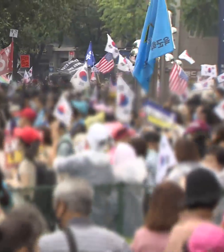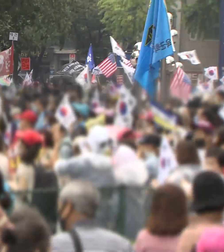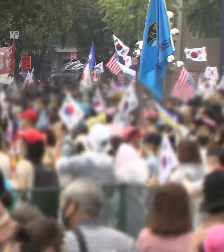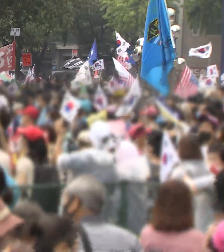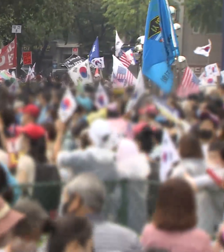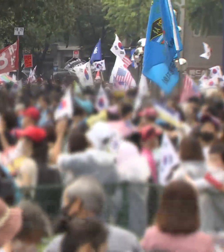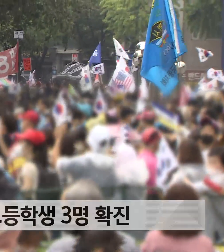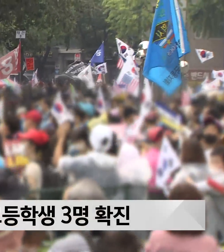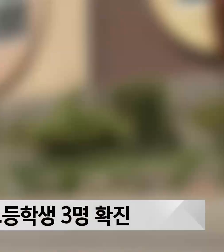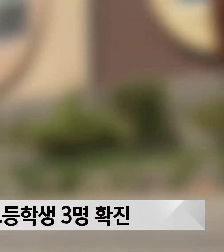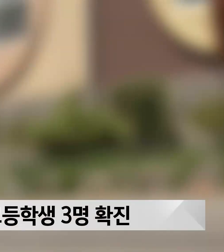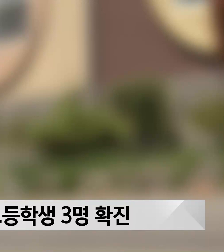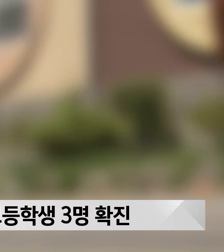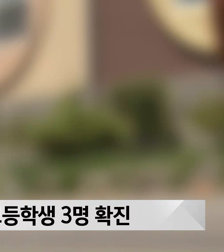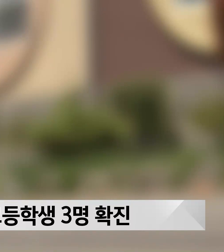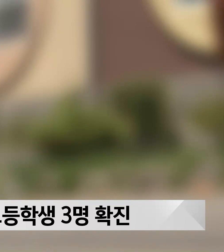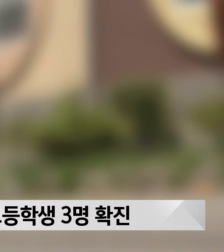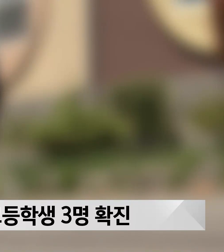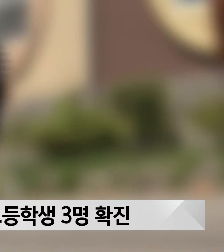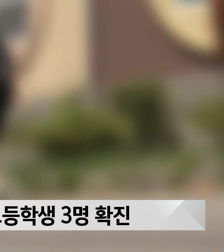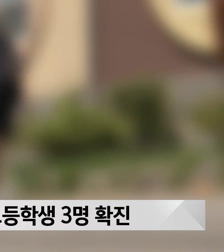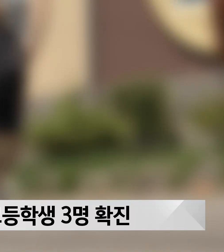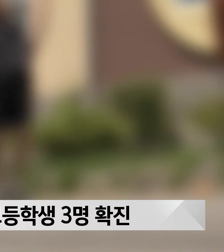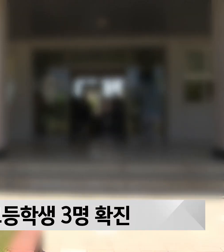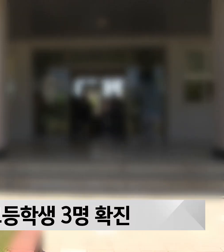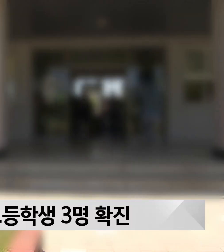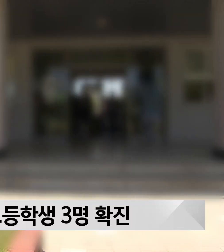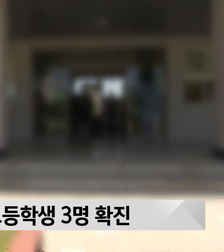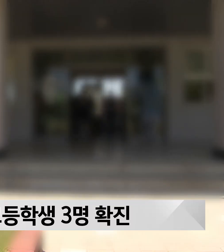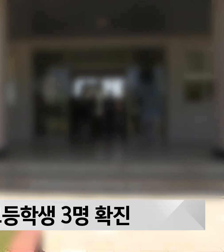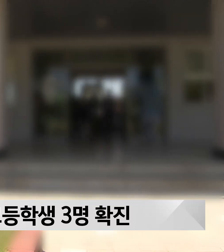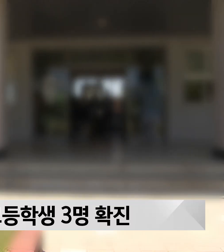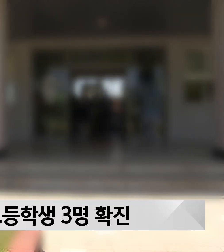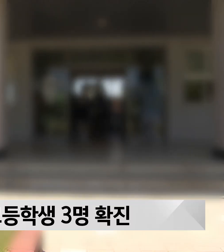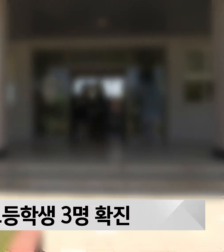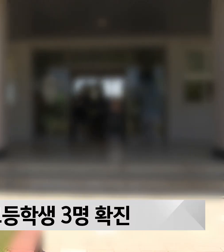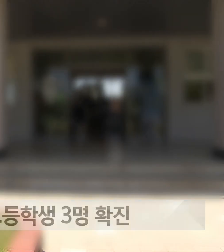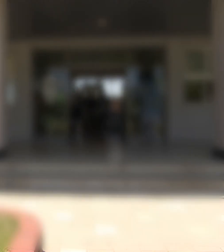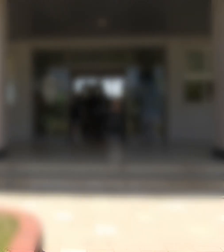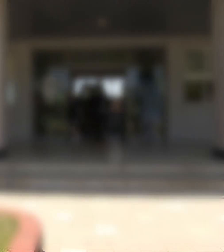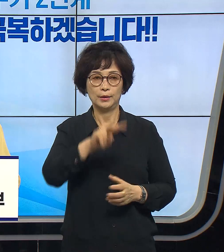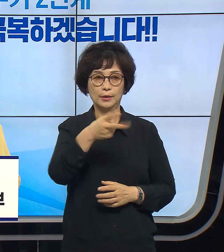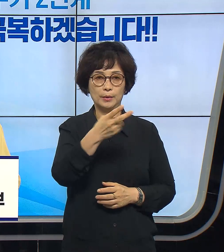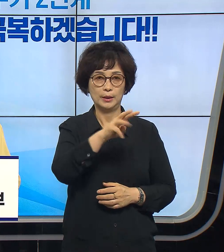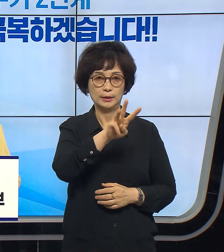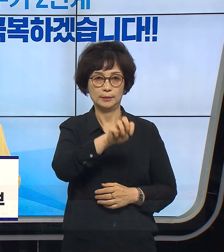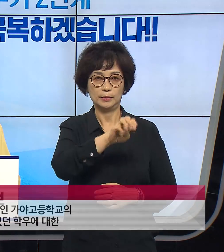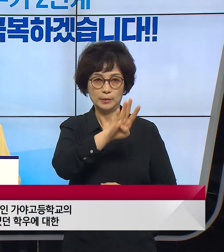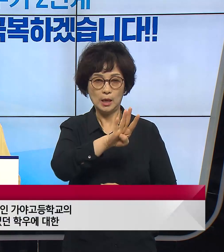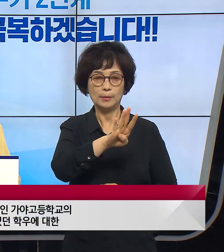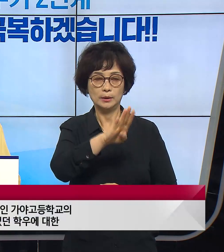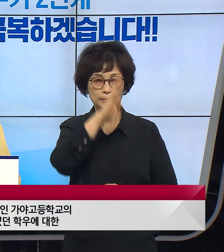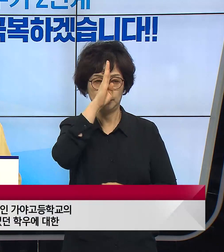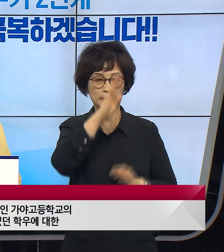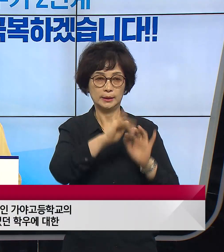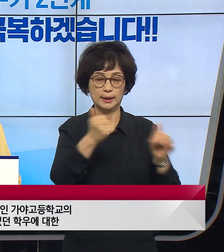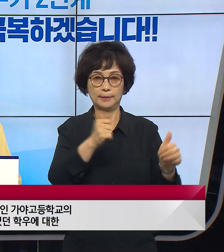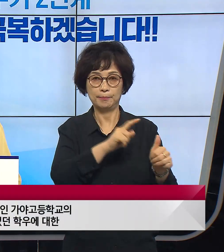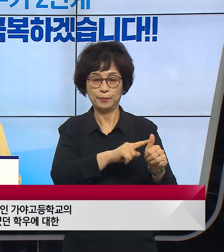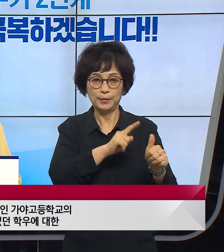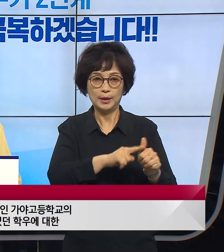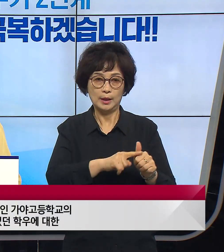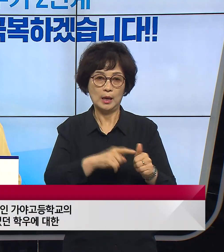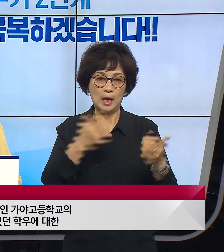있습니다. 이런 가운데 청소년 3명도 감염돼 걱정이 커지고 있습니다. 234번 환자가